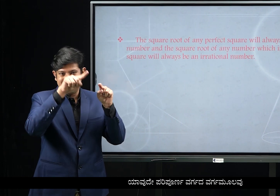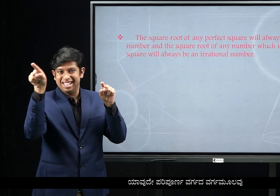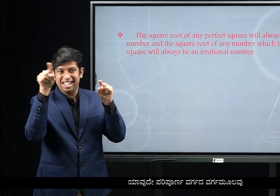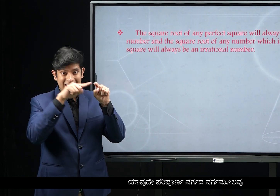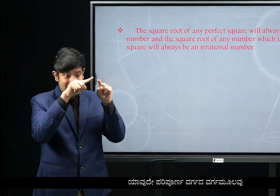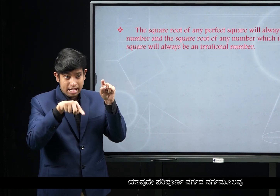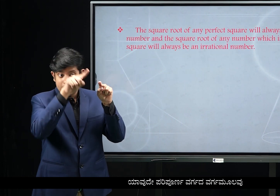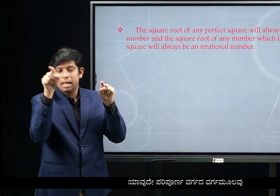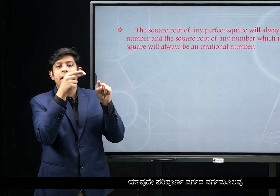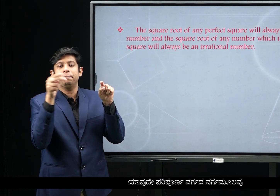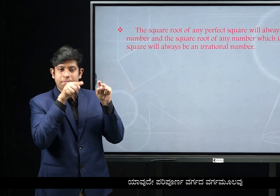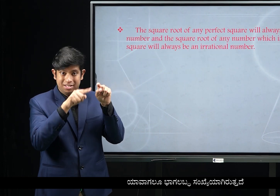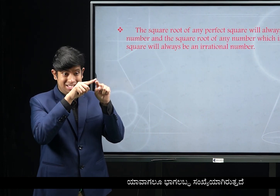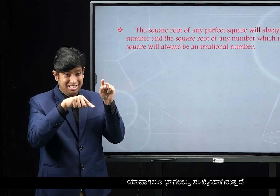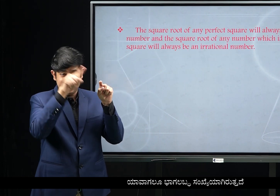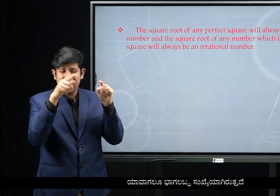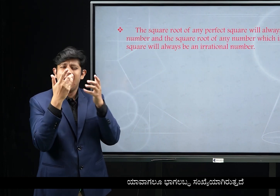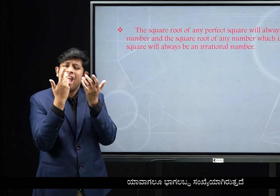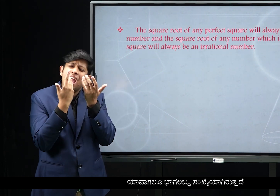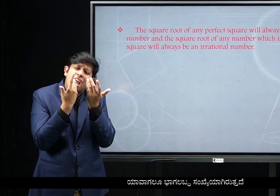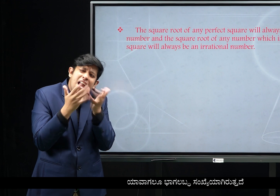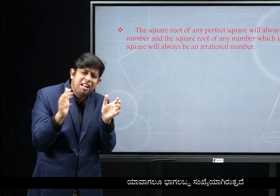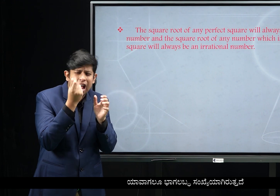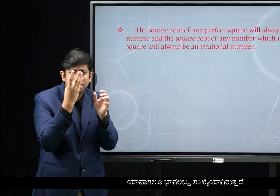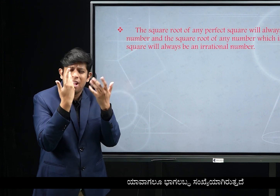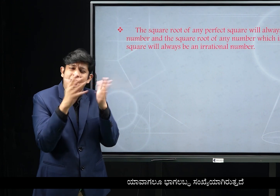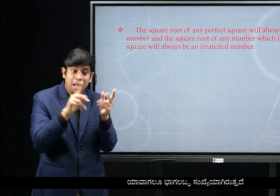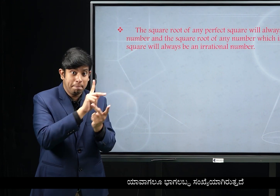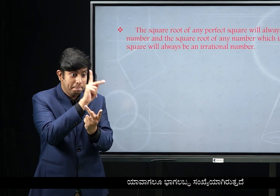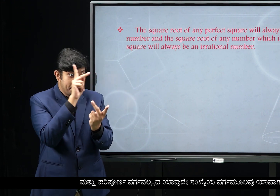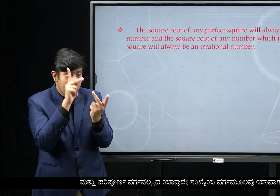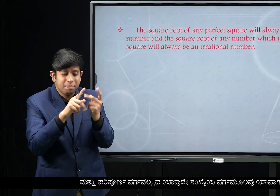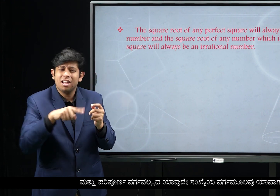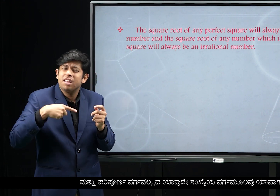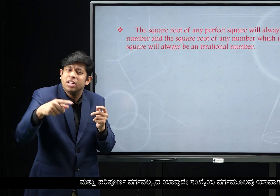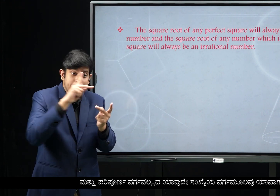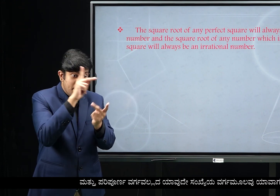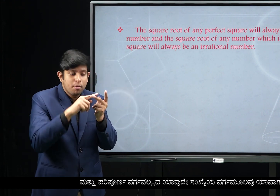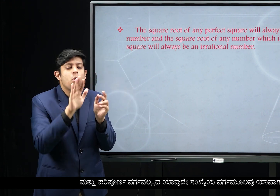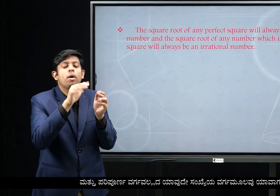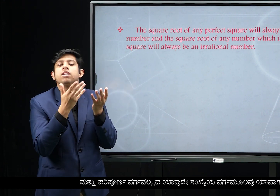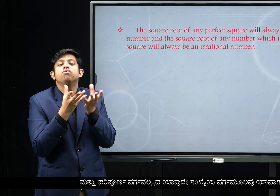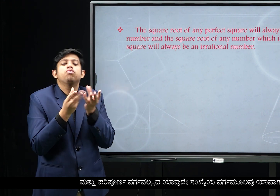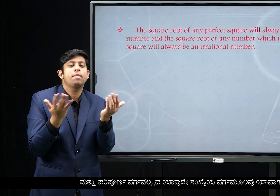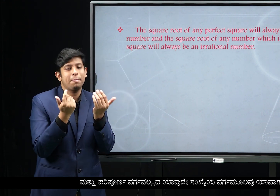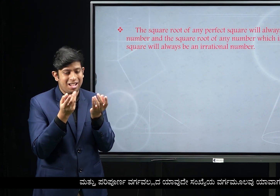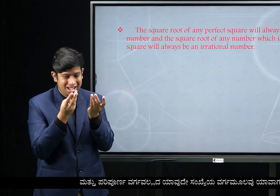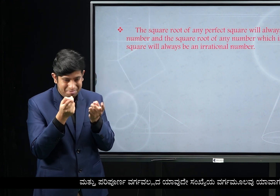ಪರಿಪೂರ್ಣ ವರ್ಗದ ವರ್ಗಮೂಲವು ಯಾವಾಗಲೂ ಭಾಗಲಬ್ಧ ಸಂಖ್ಯೆಯಾಗಿರುತ್ತದೆ ಮತ್ತು ಪರಿಪೂರ್ಣ ವರ್ಗದಲ್ಲದ ಯಾವುದೇ